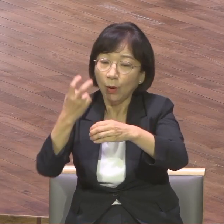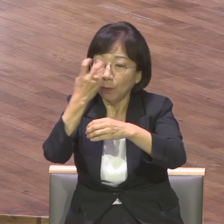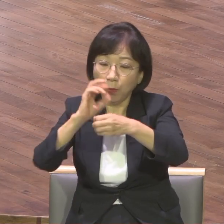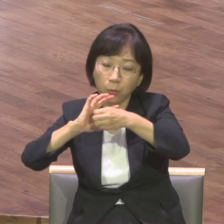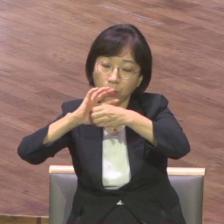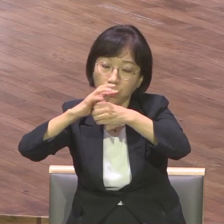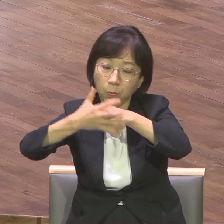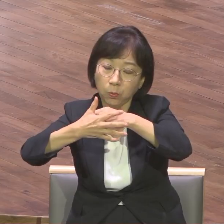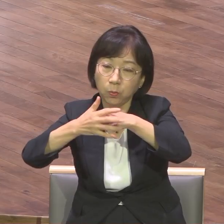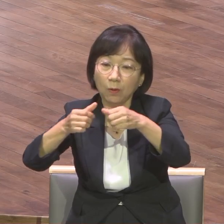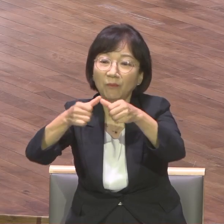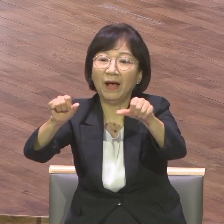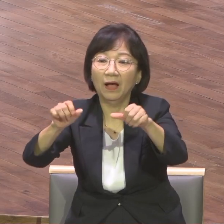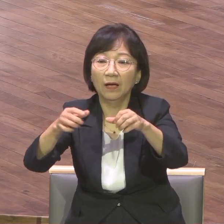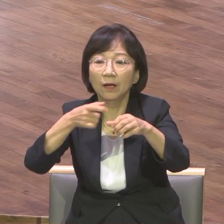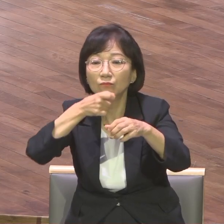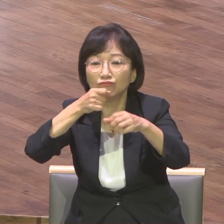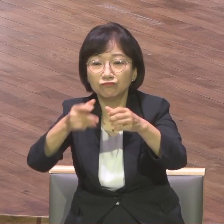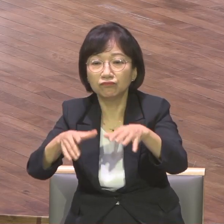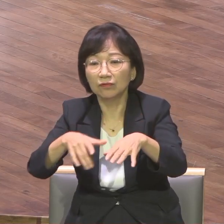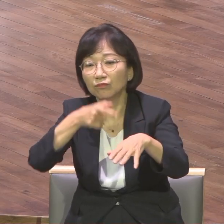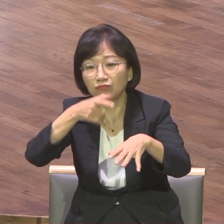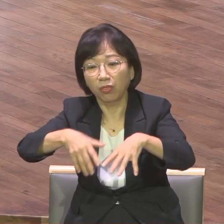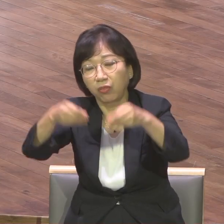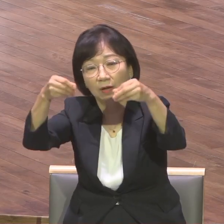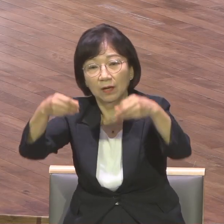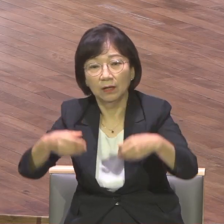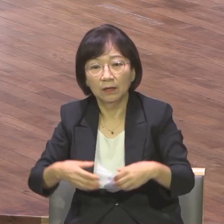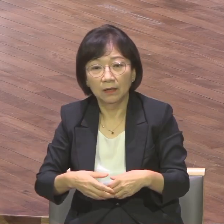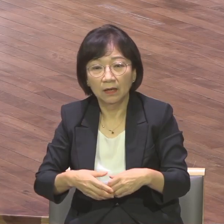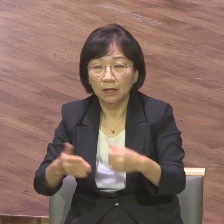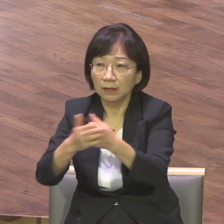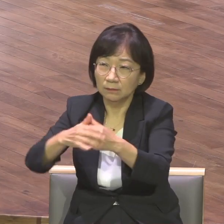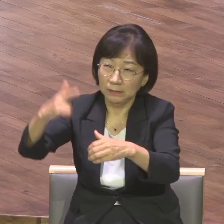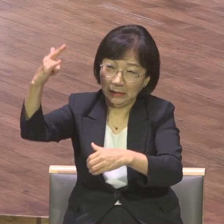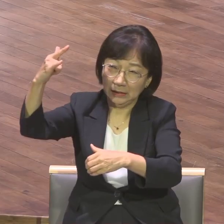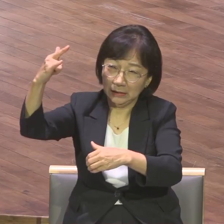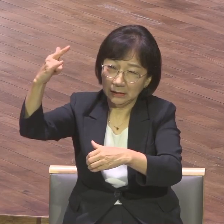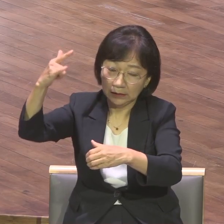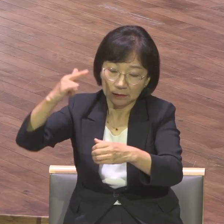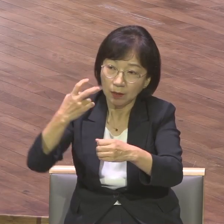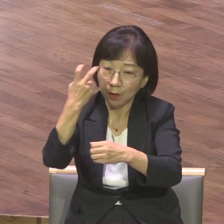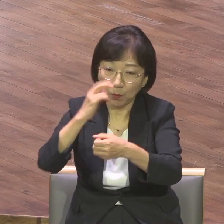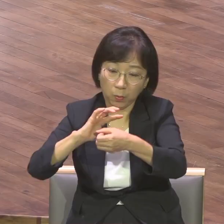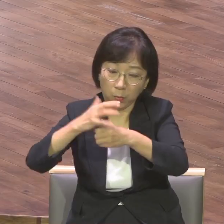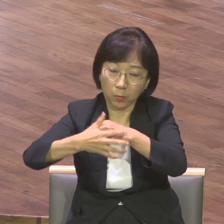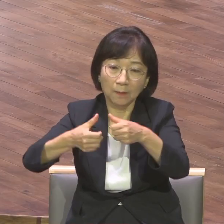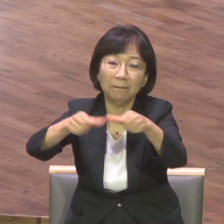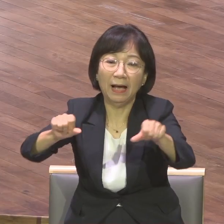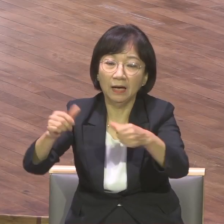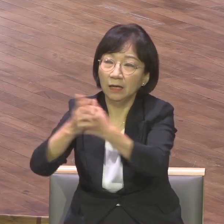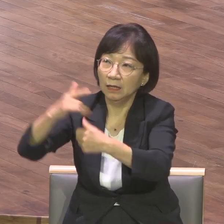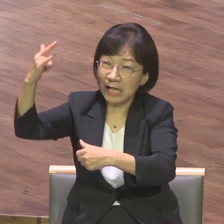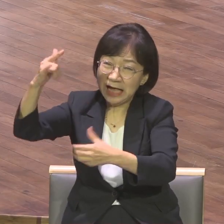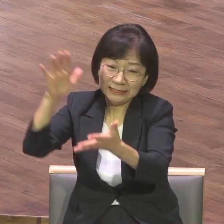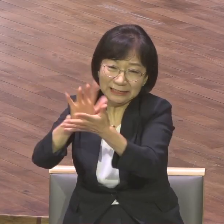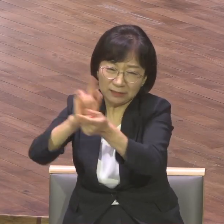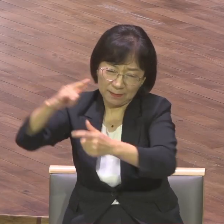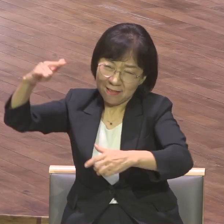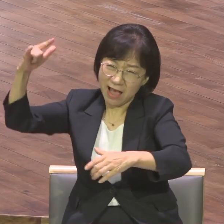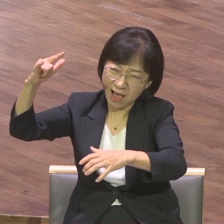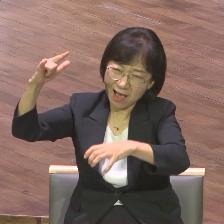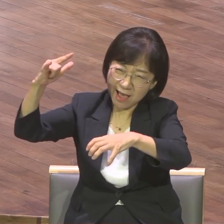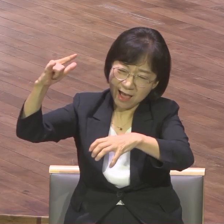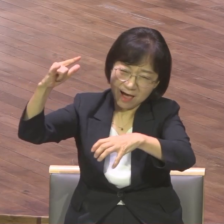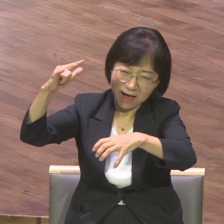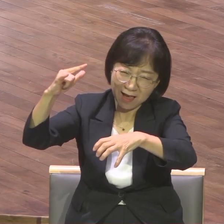태양이 직접 이제 지구를 쏘니까 수명이 짧아졌어. 수명이 짧아졌는데 그 이후로는